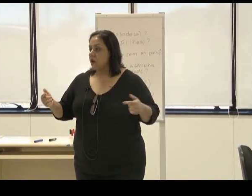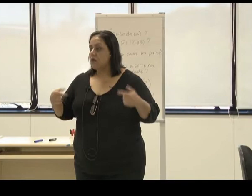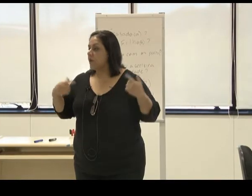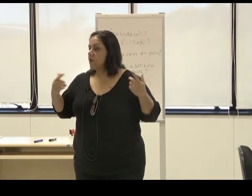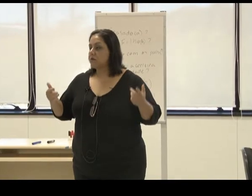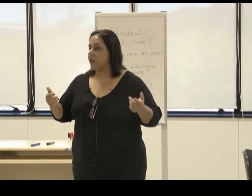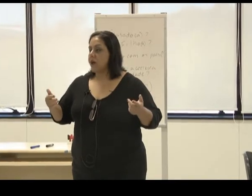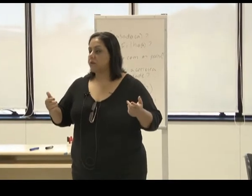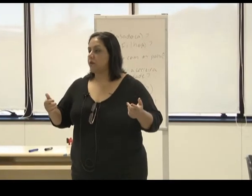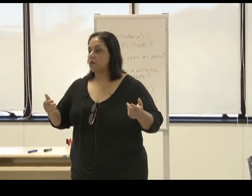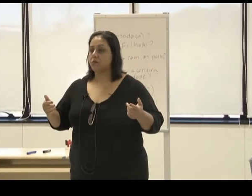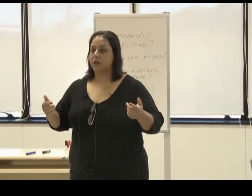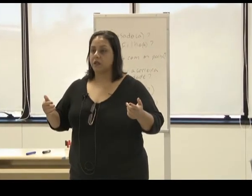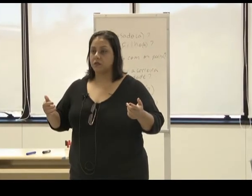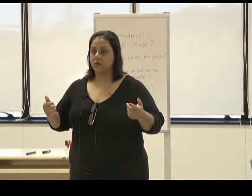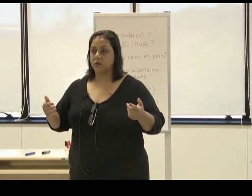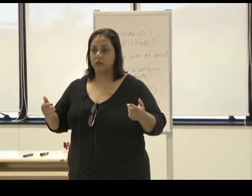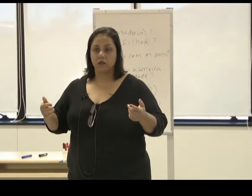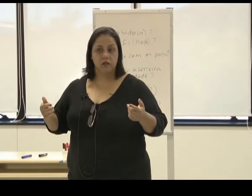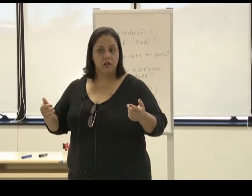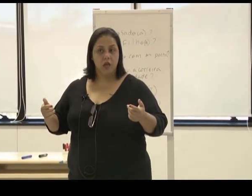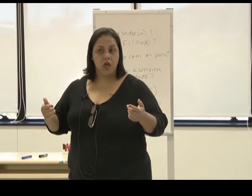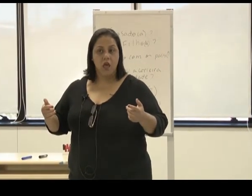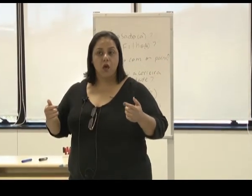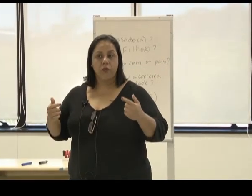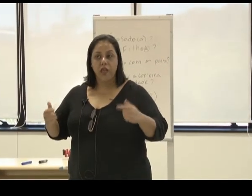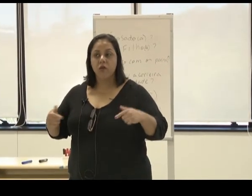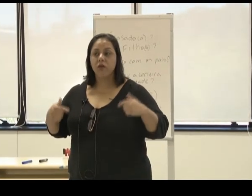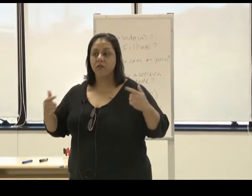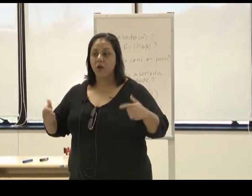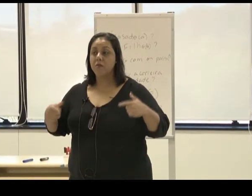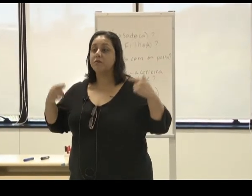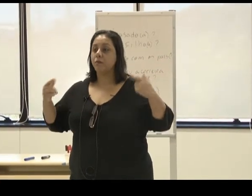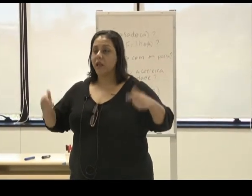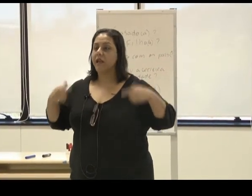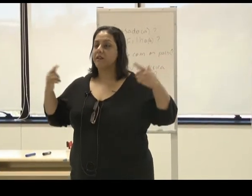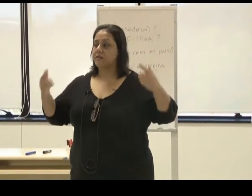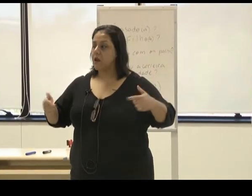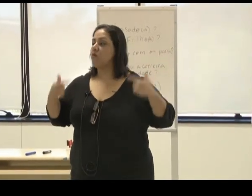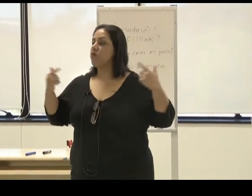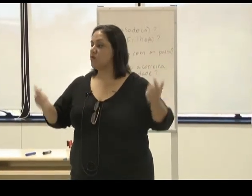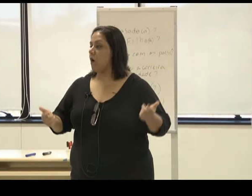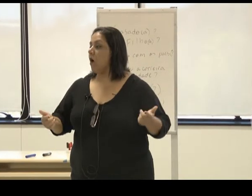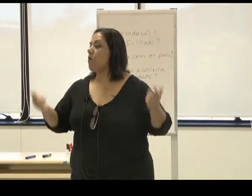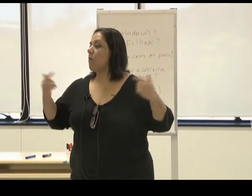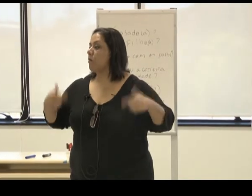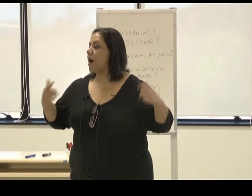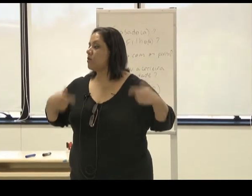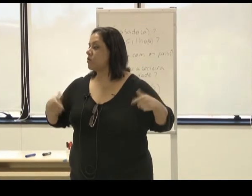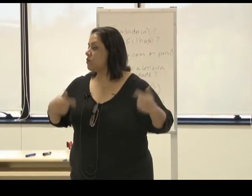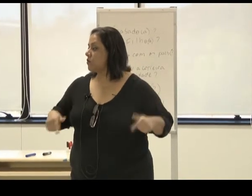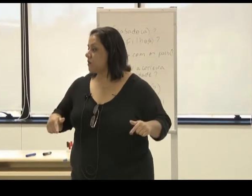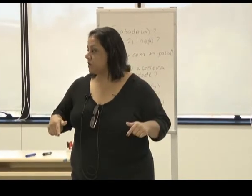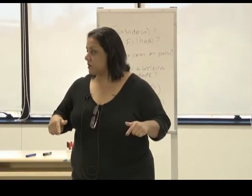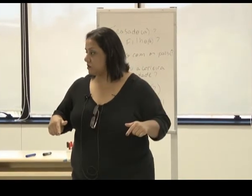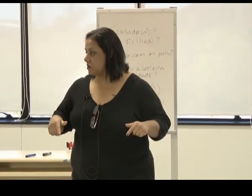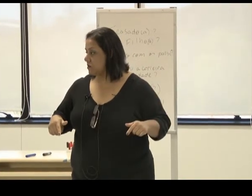tenho sinais prontos para isso. Eu tenho que ter uma explicação visual para o surdo fazer isso.